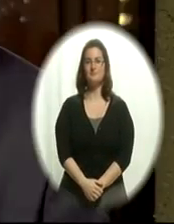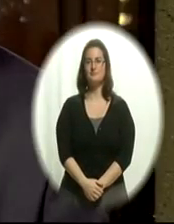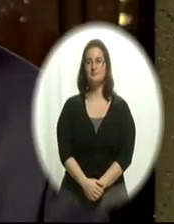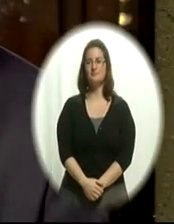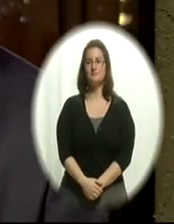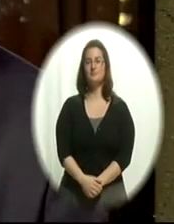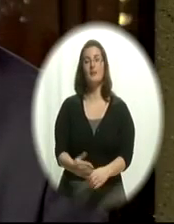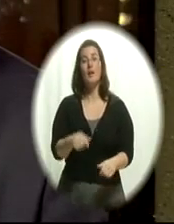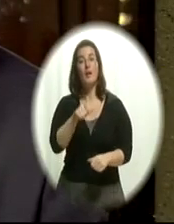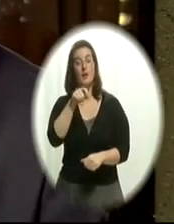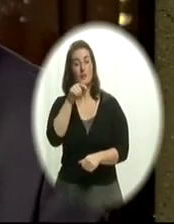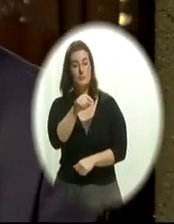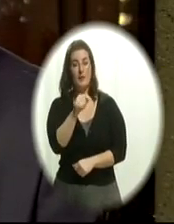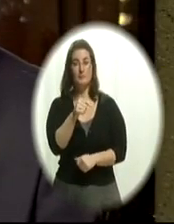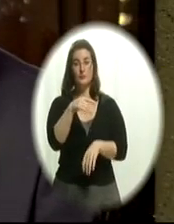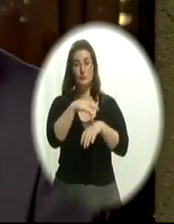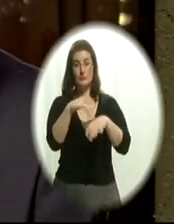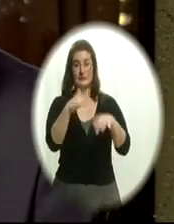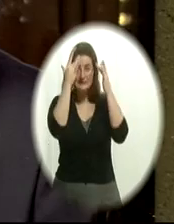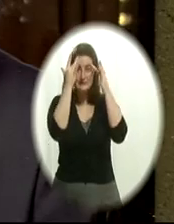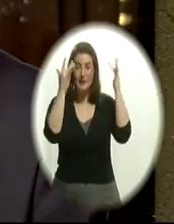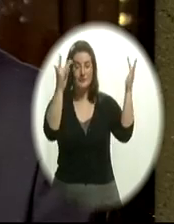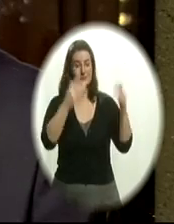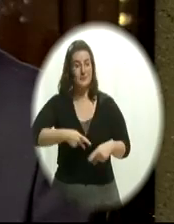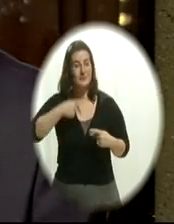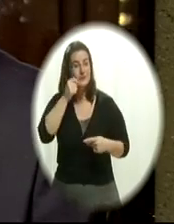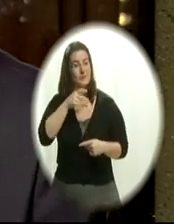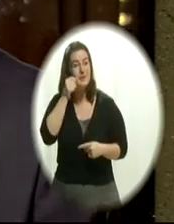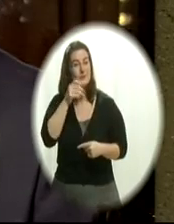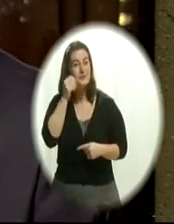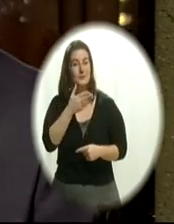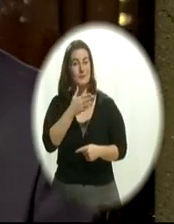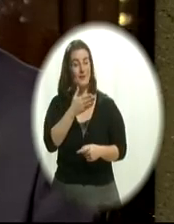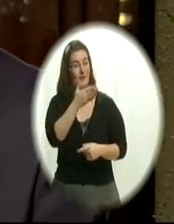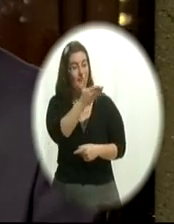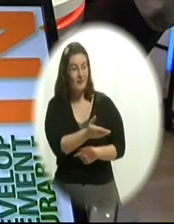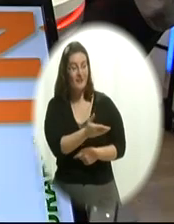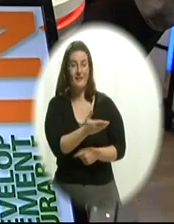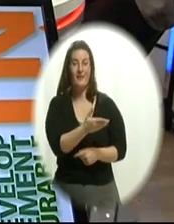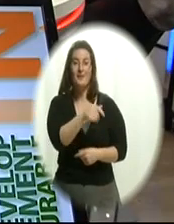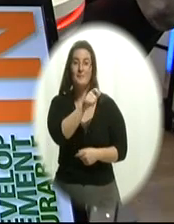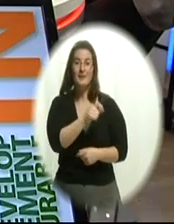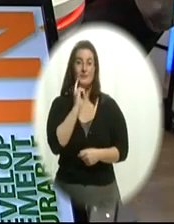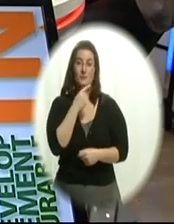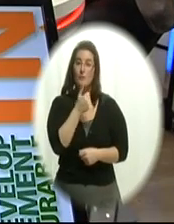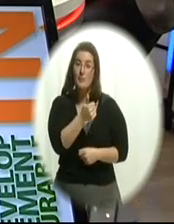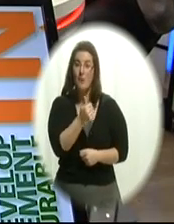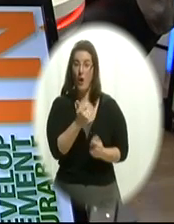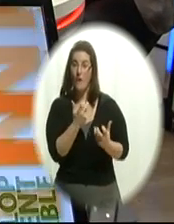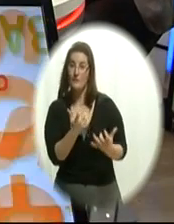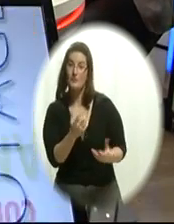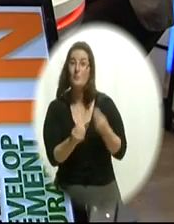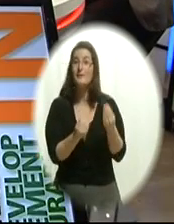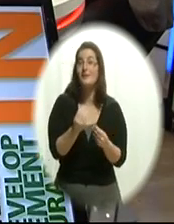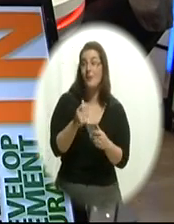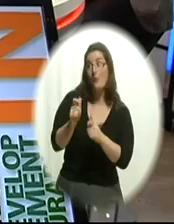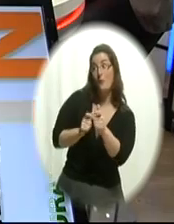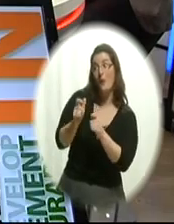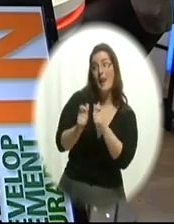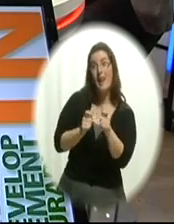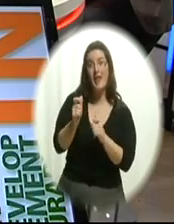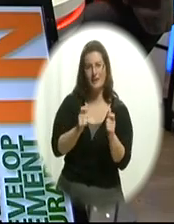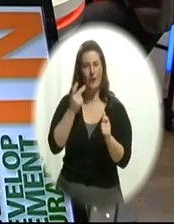Vous avez, avec cette expérience au quotidien que vous apporte Yves Arcelus, vous avez eu envie, ou certains de vos collègues non